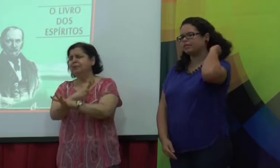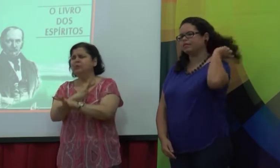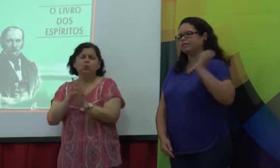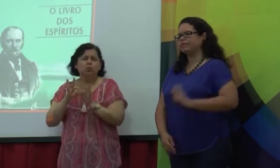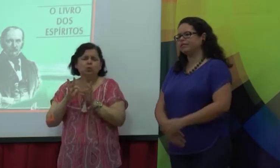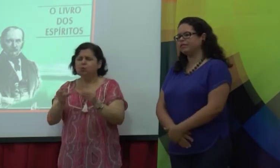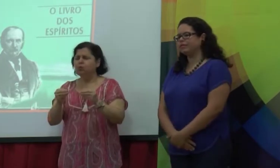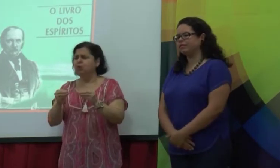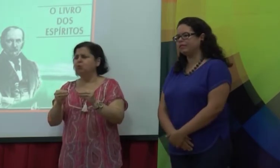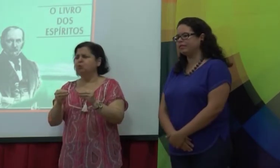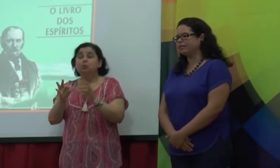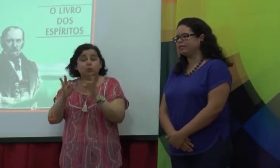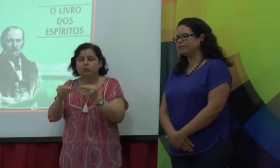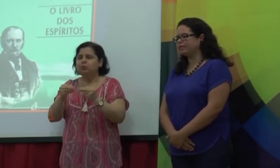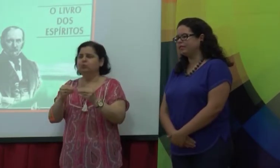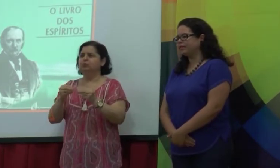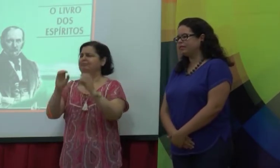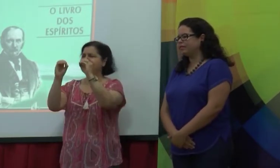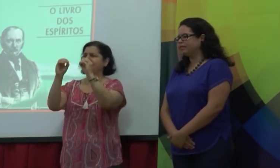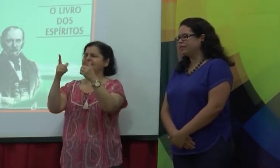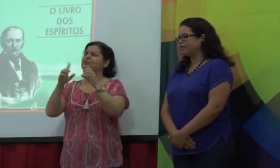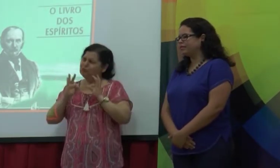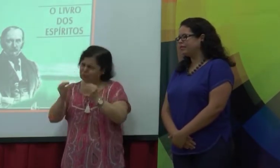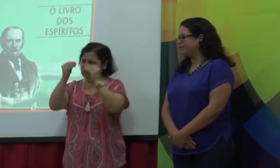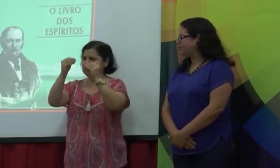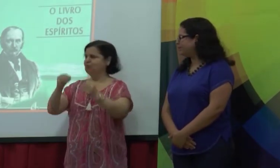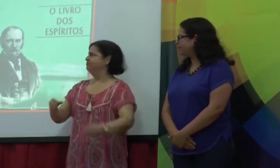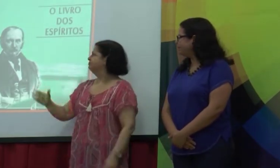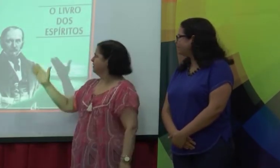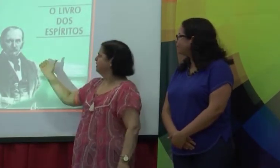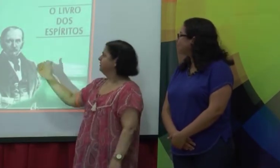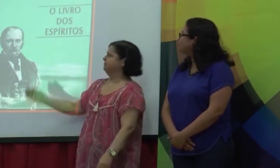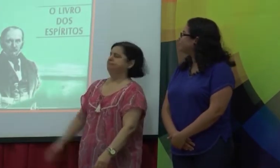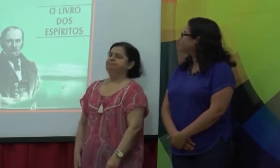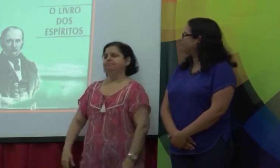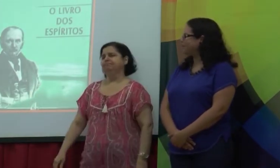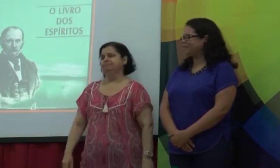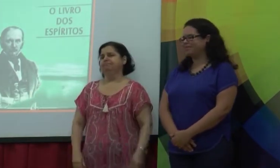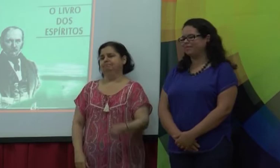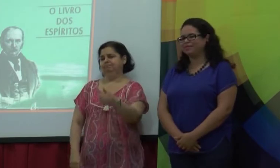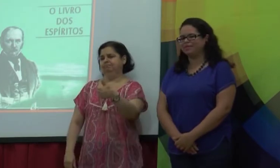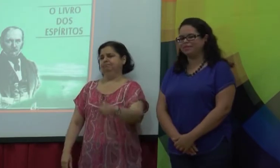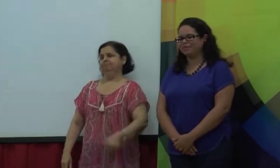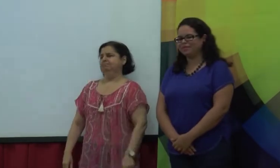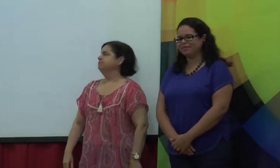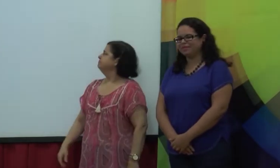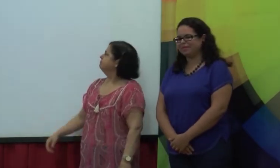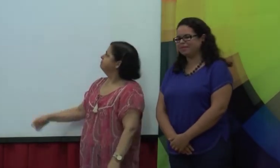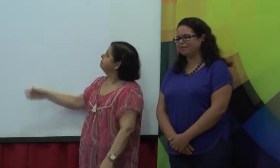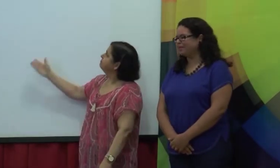pesquisadas para que a gente possa entender o que é o Espiritismo. Tem tudo nessas obras.